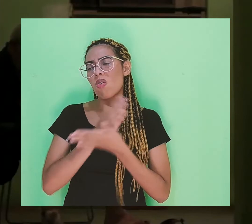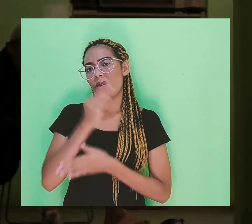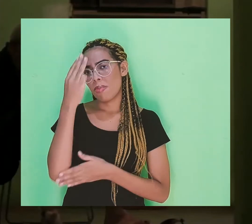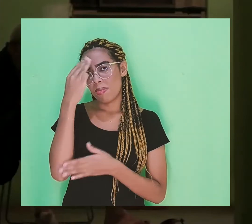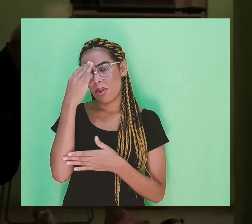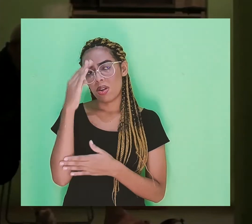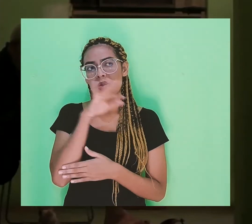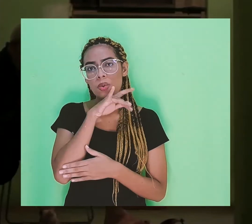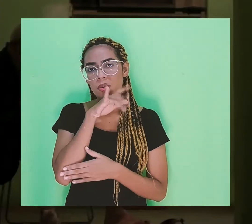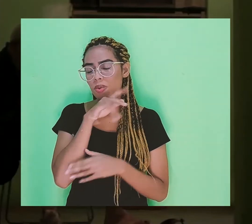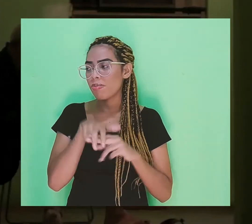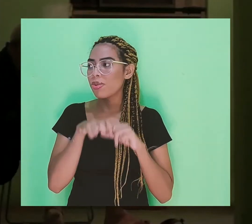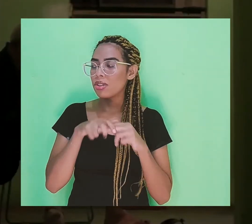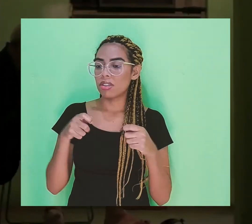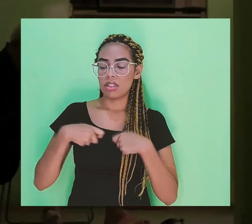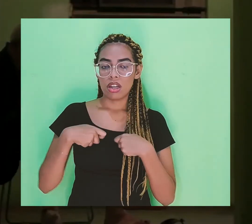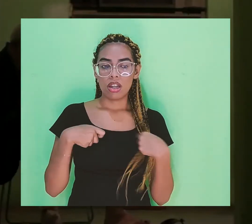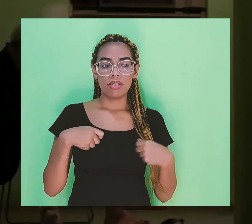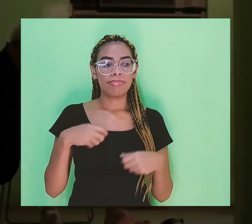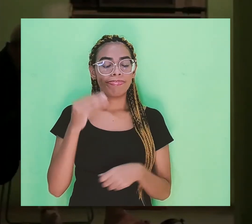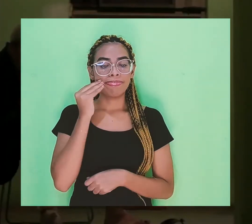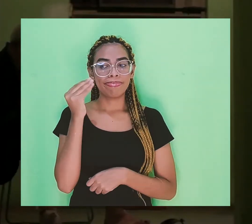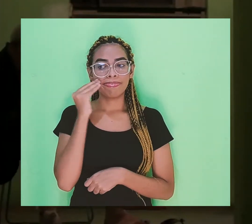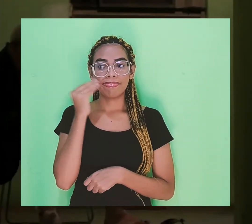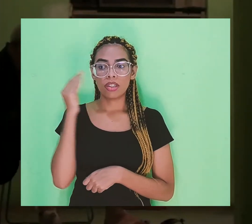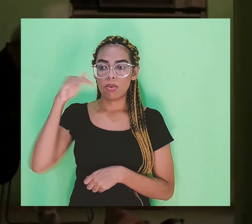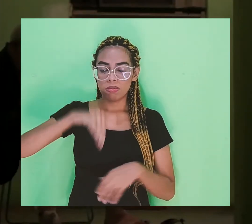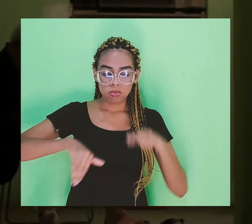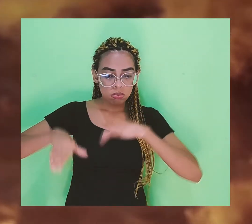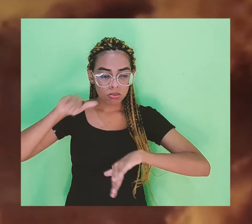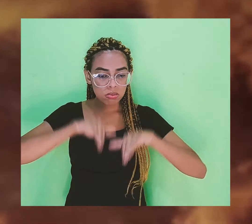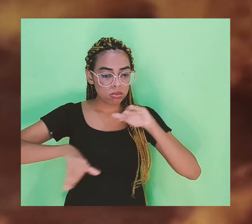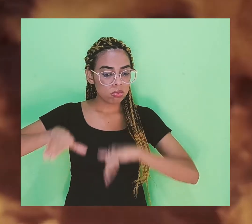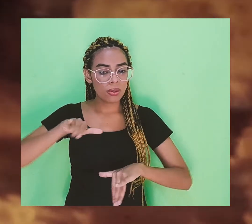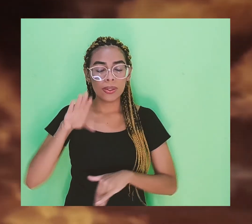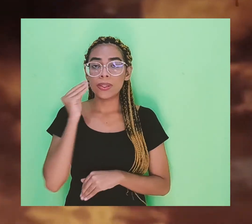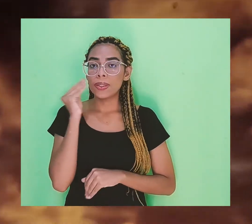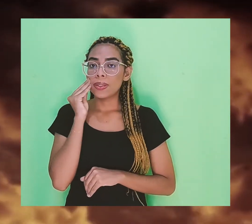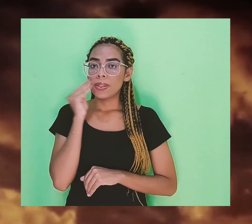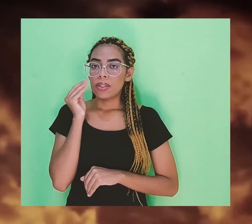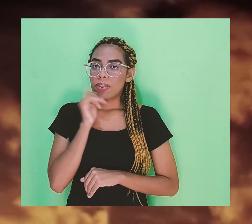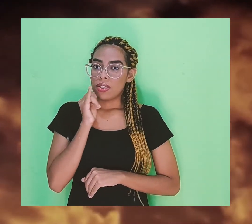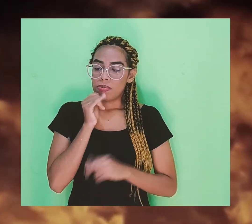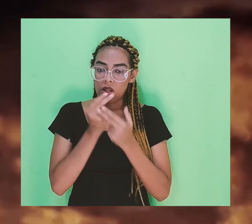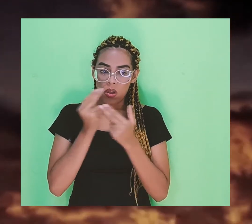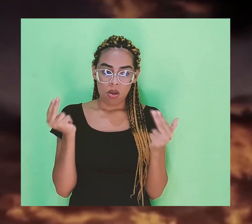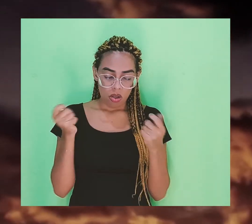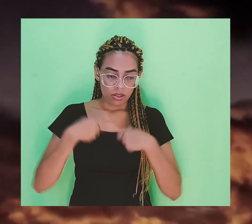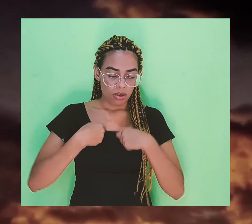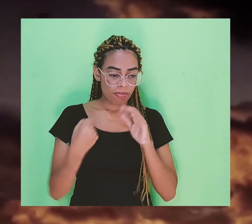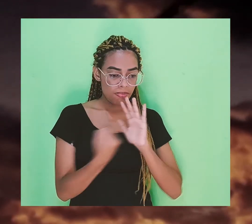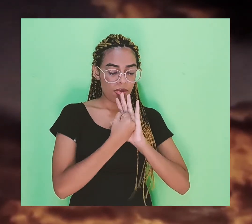E é o que ele faz no filme do Thiago Pedro, é nadar contra a correnteza dele mesmo, assim, sabe? É entrar em conflito com uma coisa que é necessária, Então sabe?